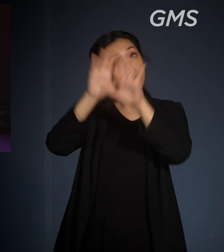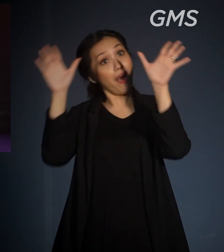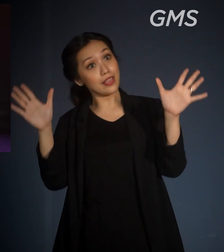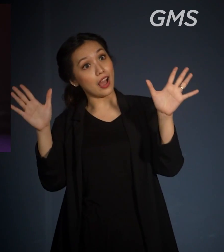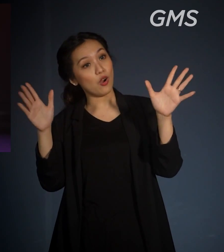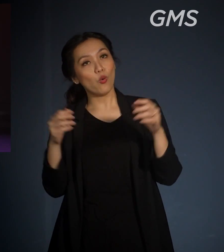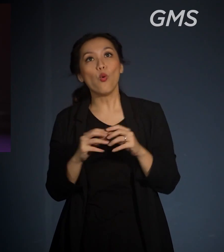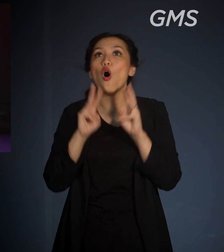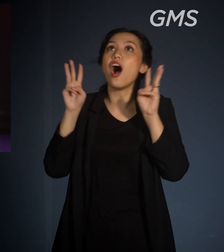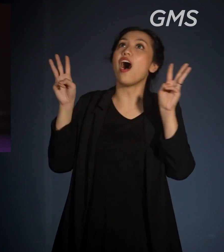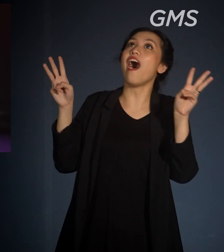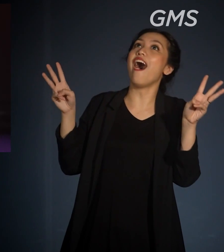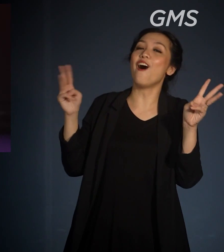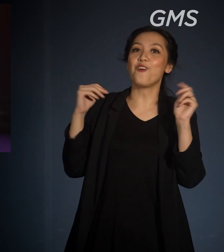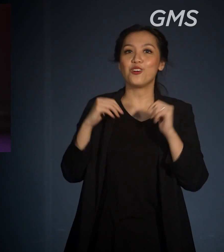saya